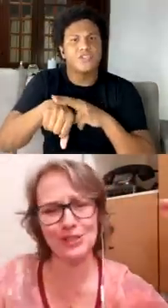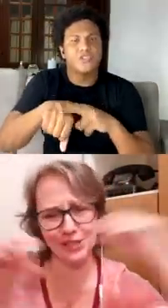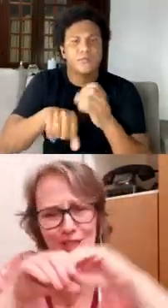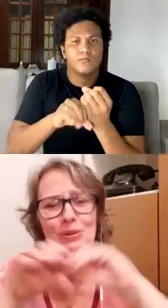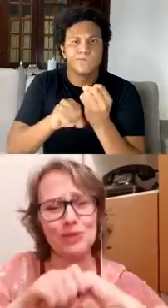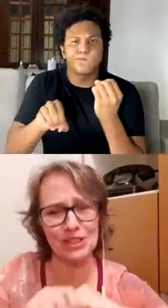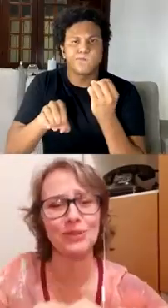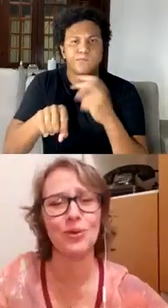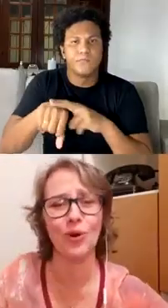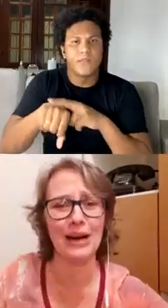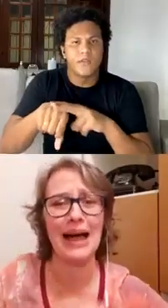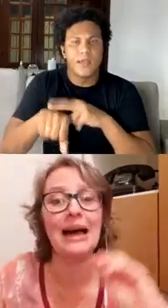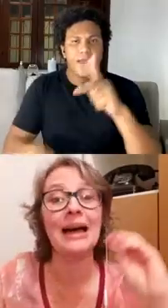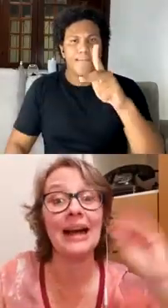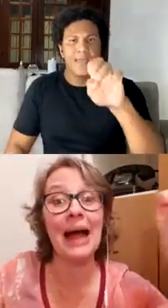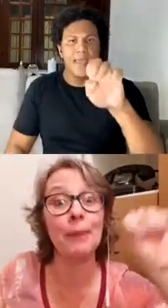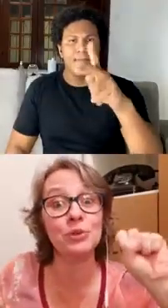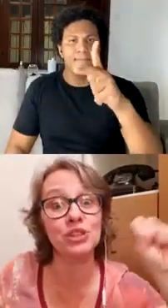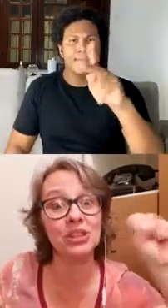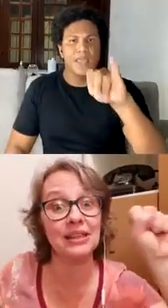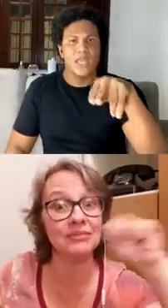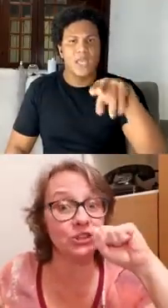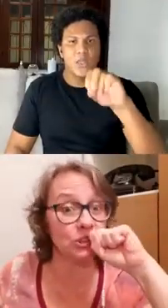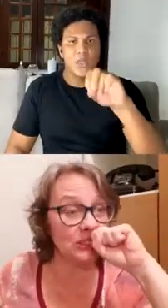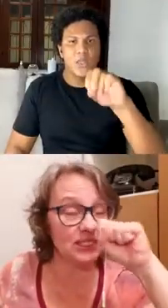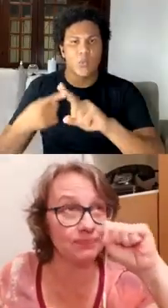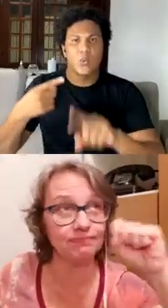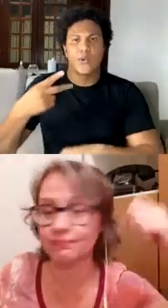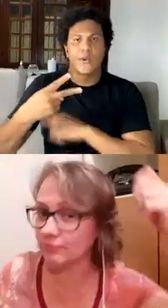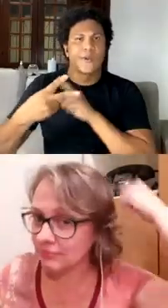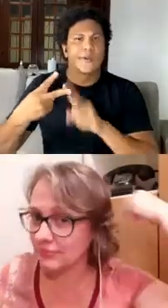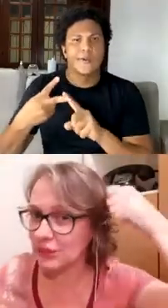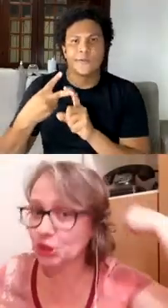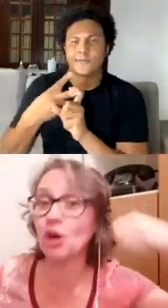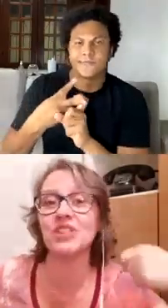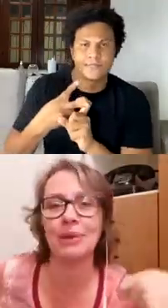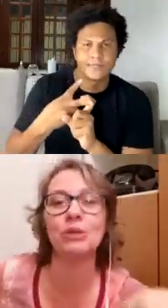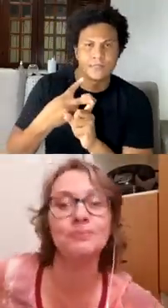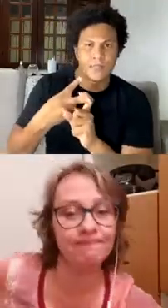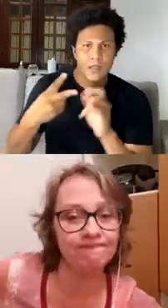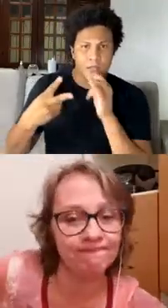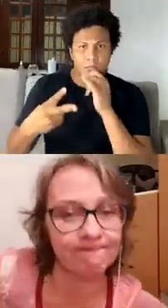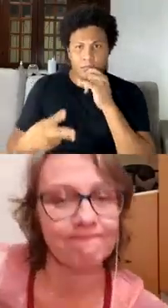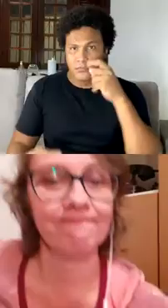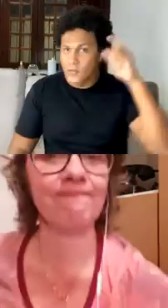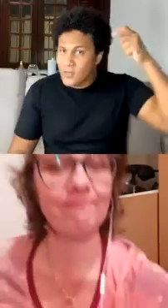outras coisas que as pessoas tentam colocar. Cabo de escova de cabelo.